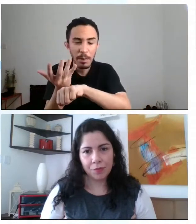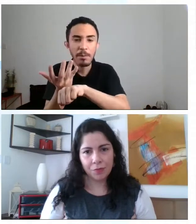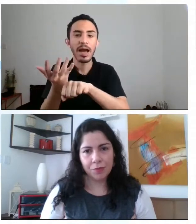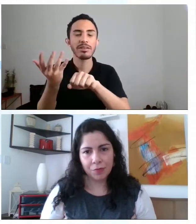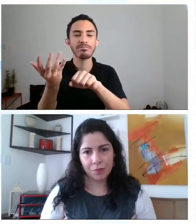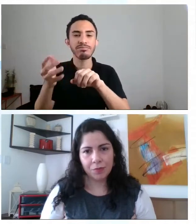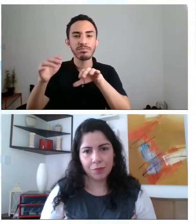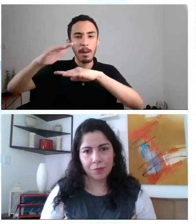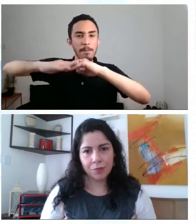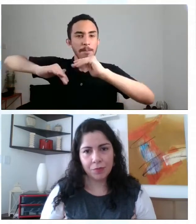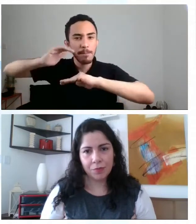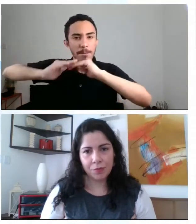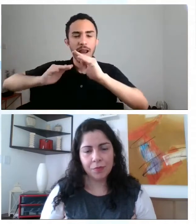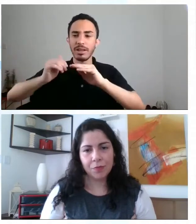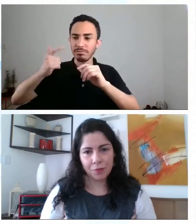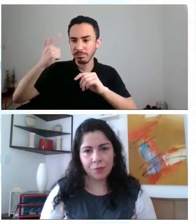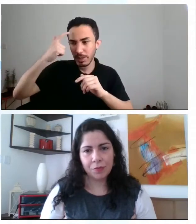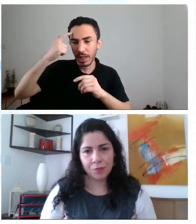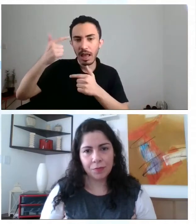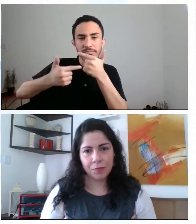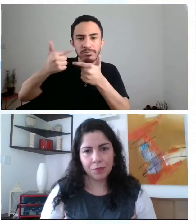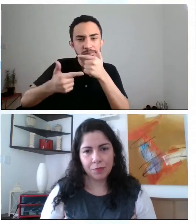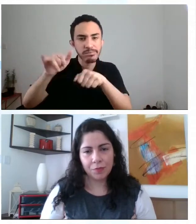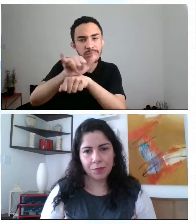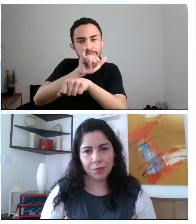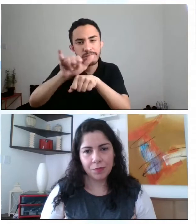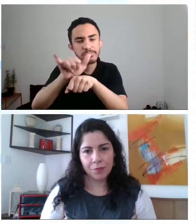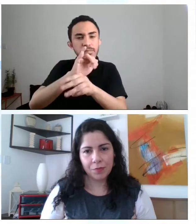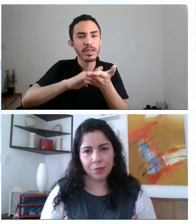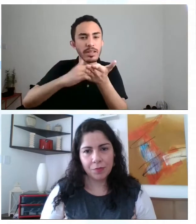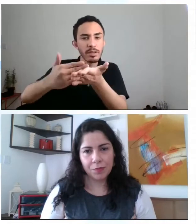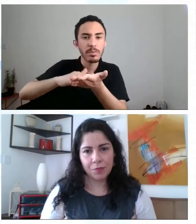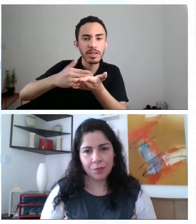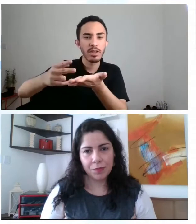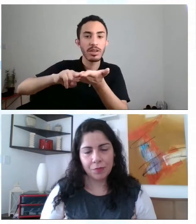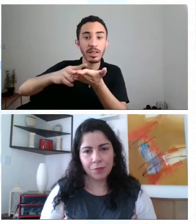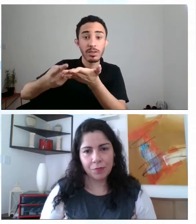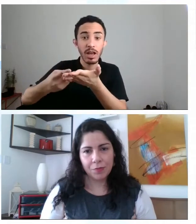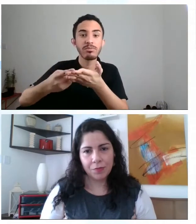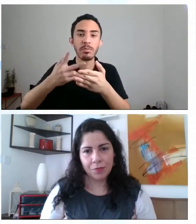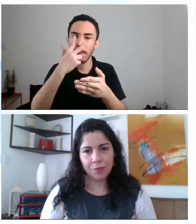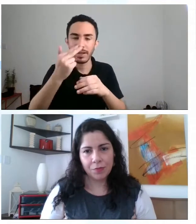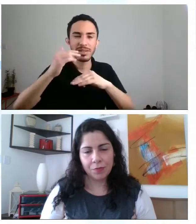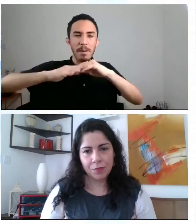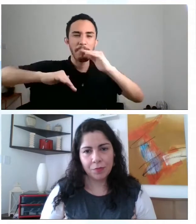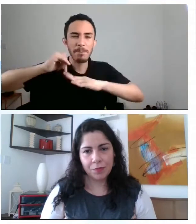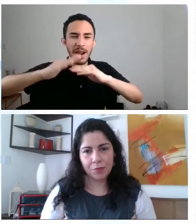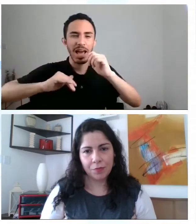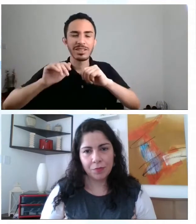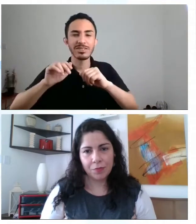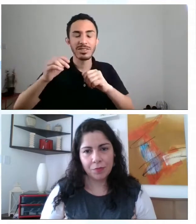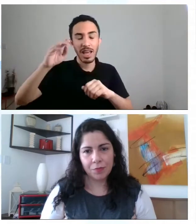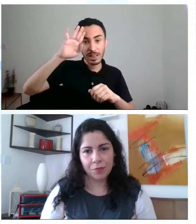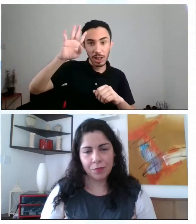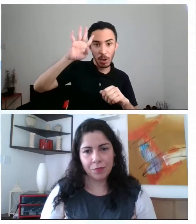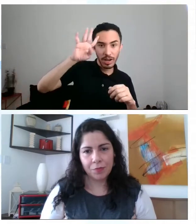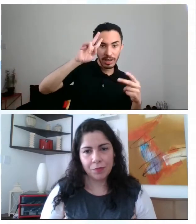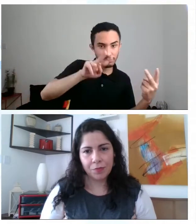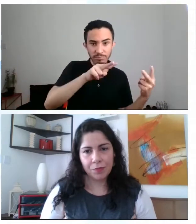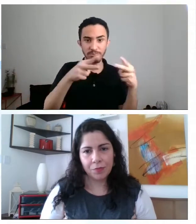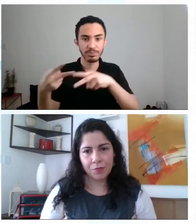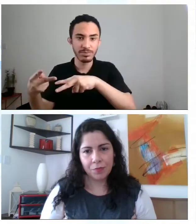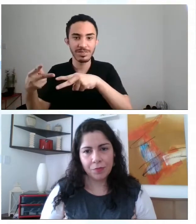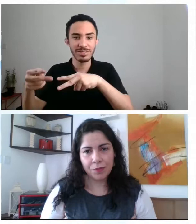para trabalhar esse processo de interpretação e de tradução na prática, né? Meio que aplicando a parte teórica